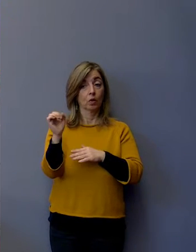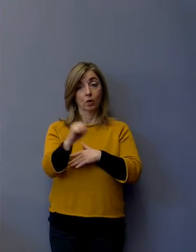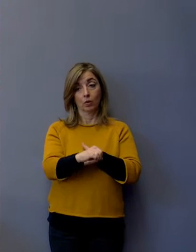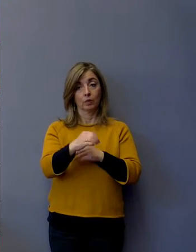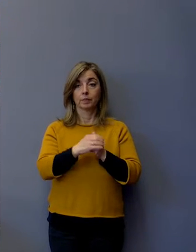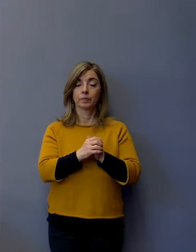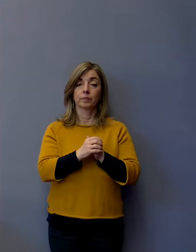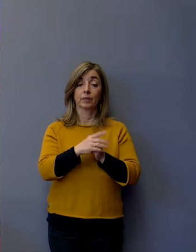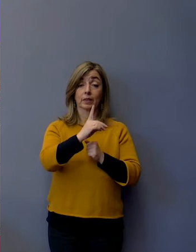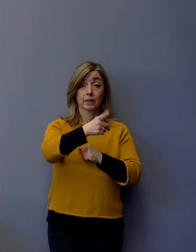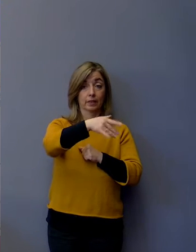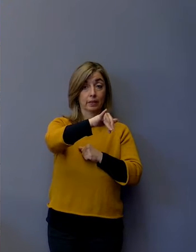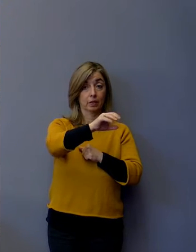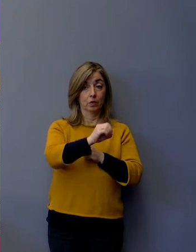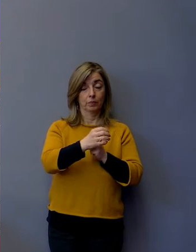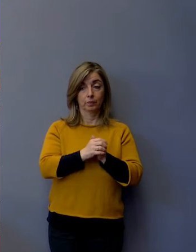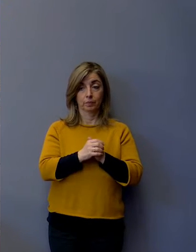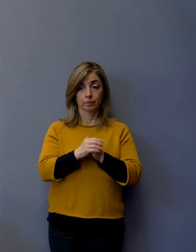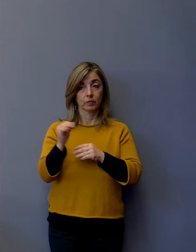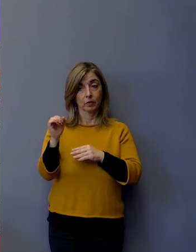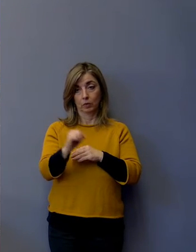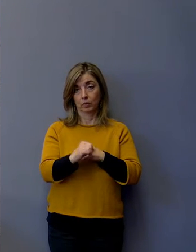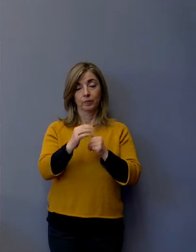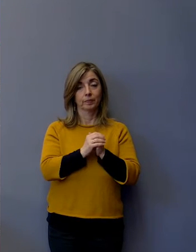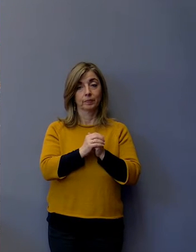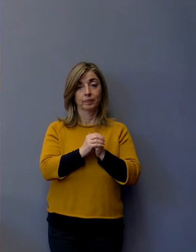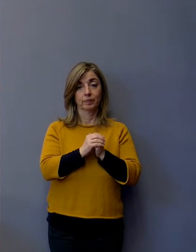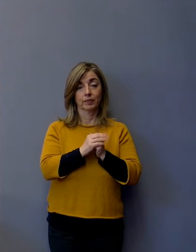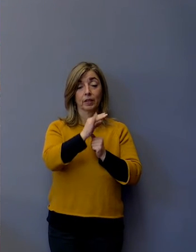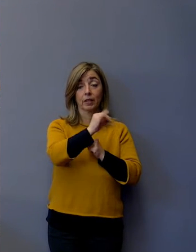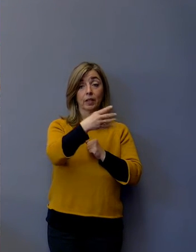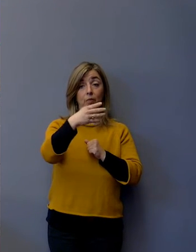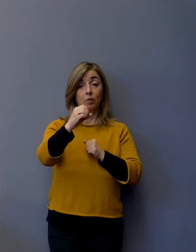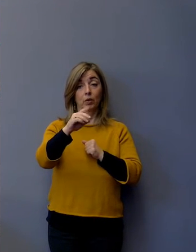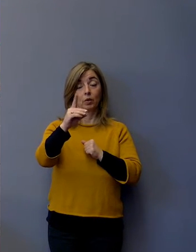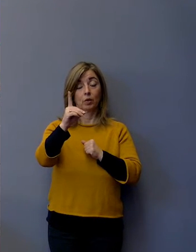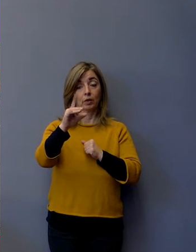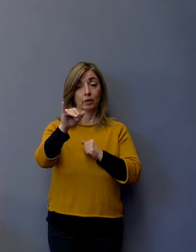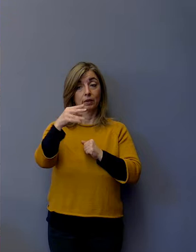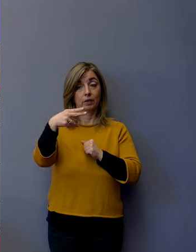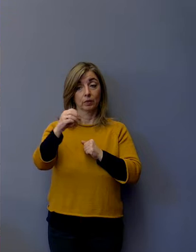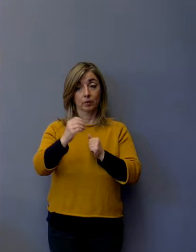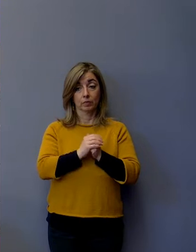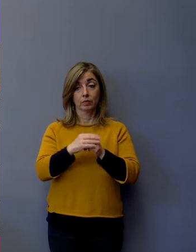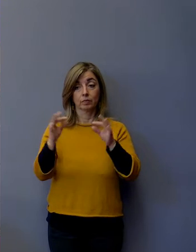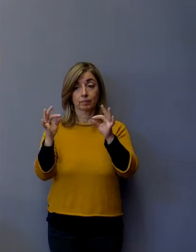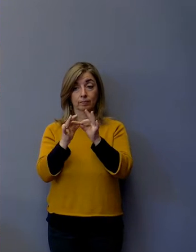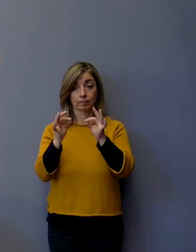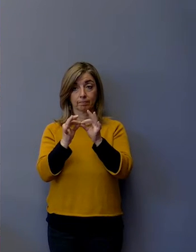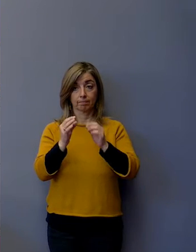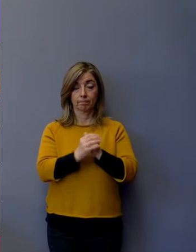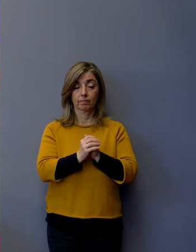consigliere grillo contrario consigliere immordino ma volevo letto